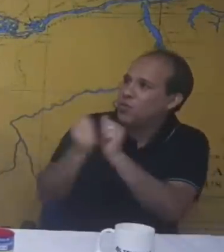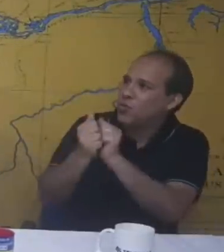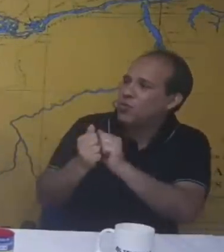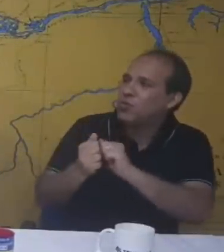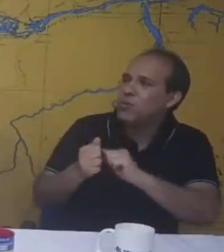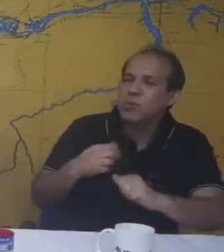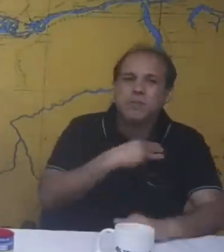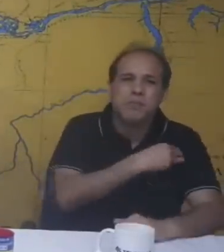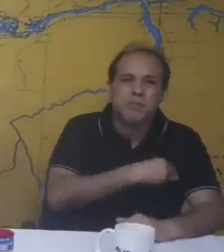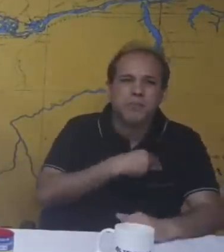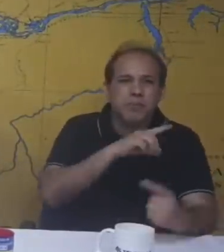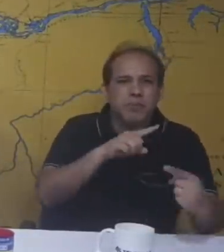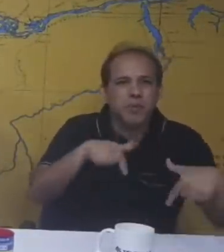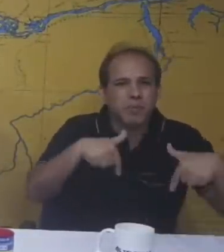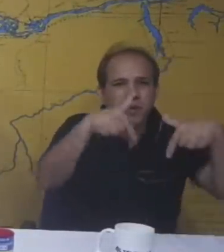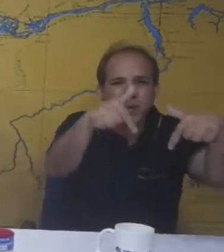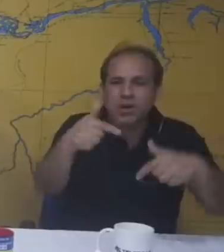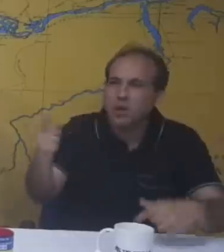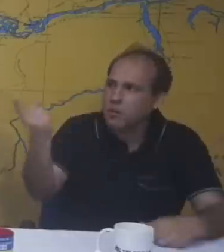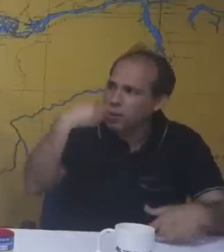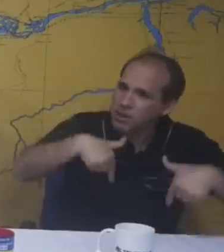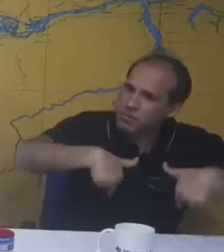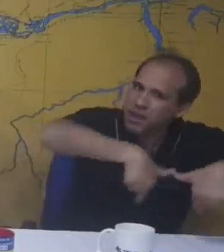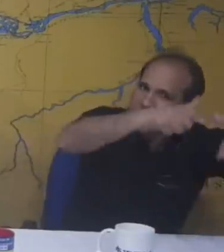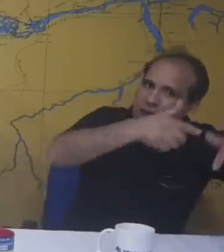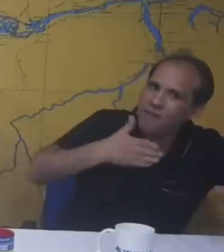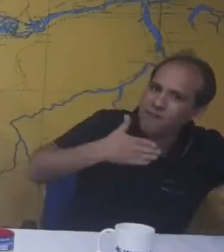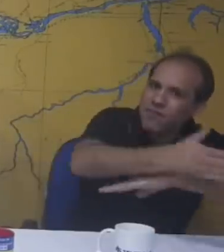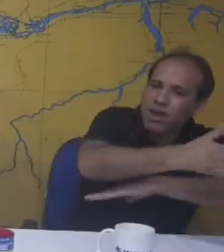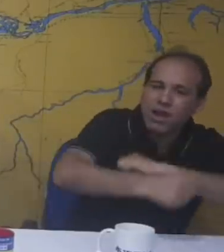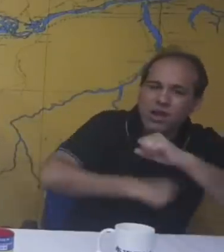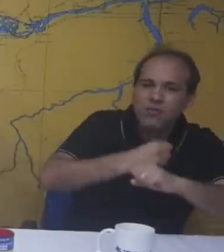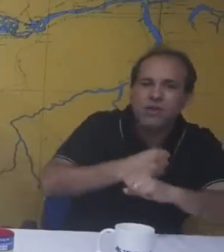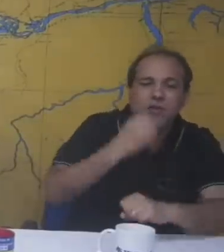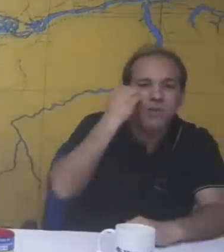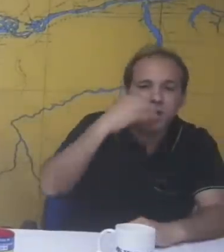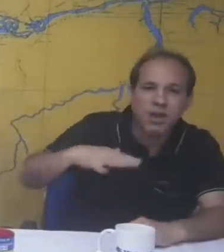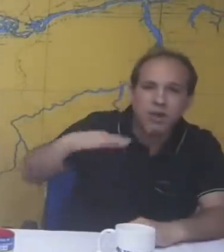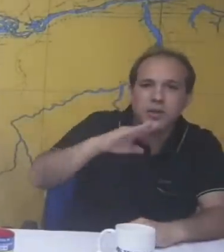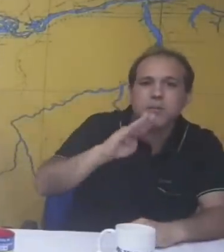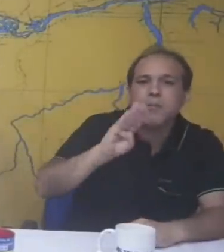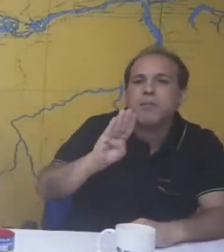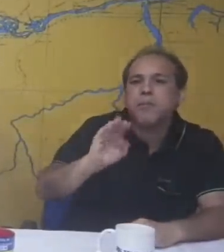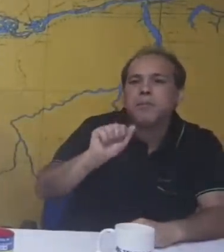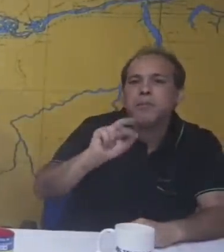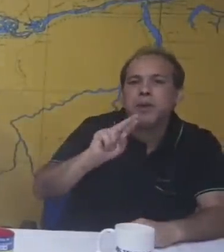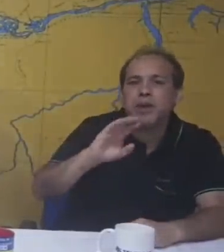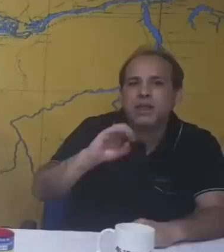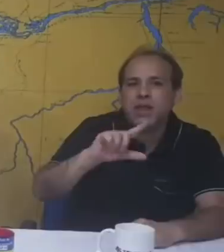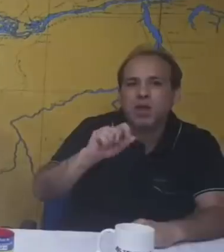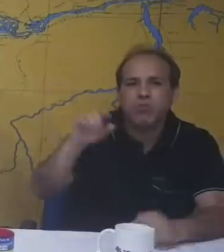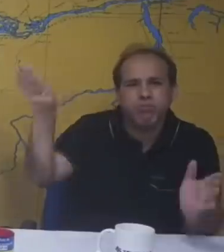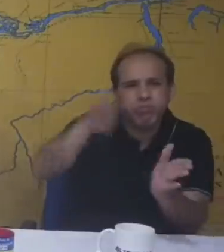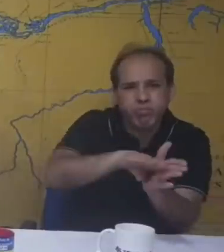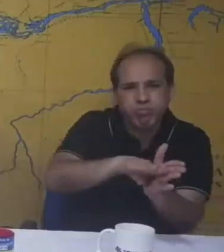óleo, para arranjar uma missão para a gente aí, esse ano, começando ano que vem, para a região de Barcelos. Nós queremos pousar em